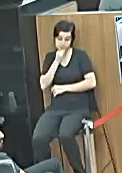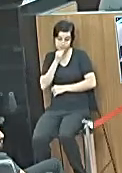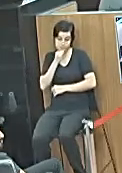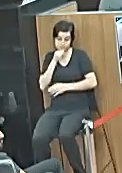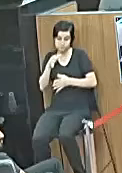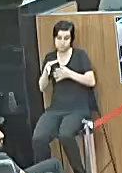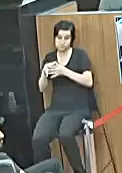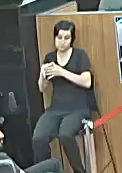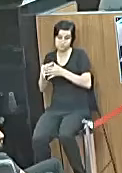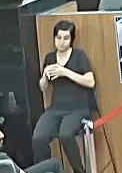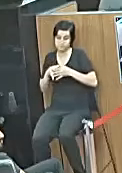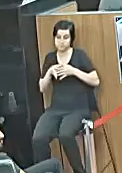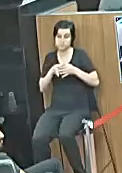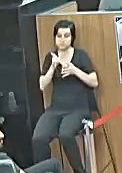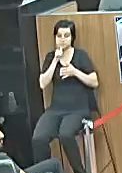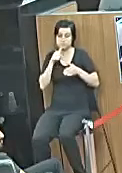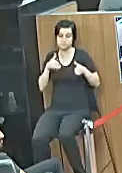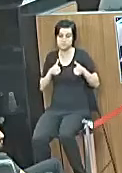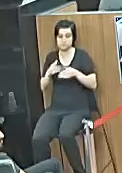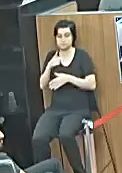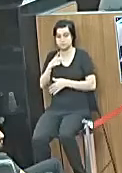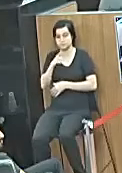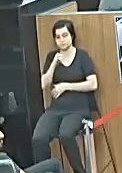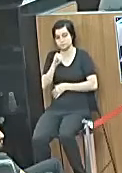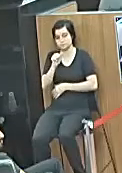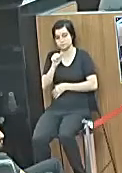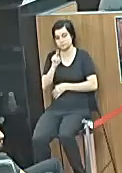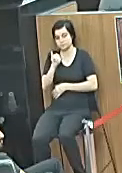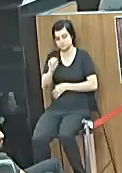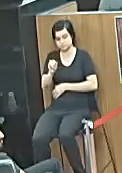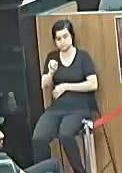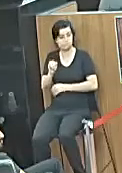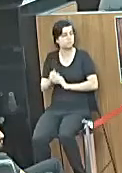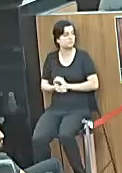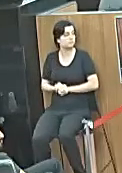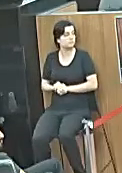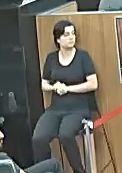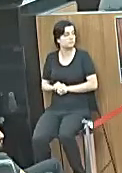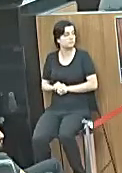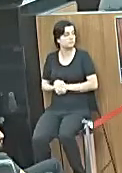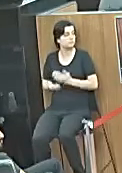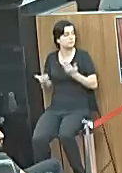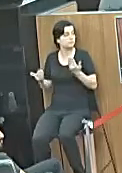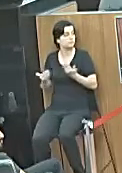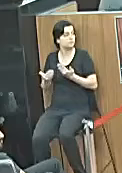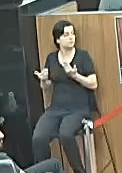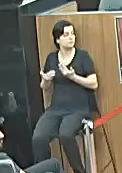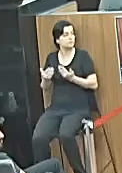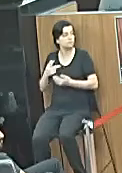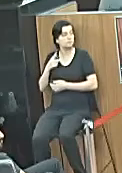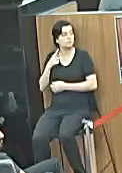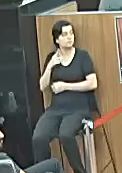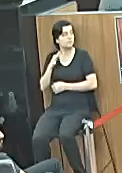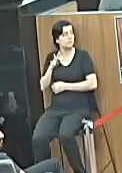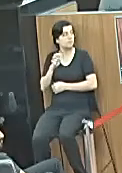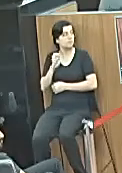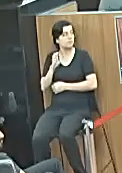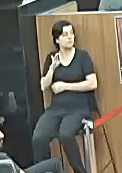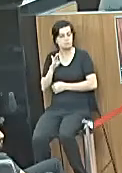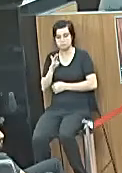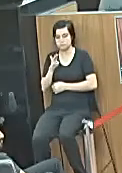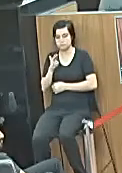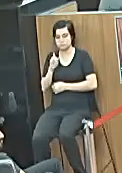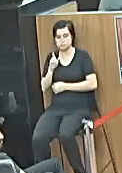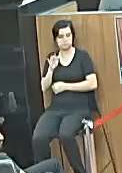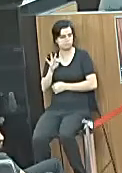comunidades banhadas pelo rio piauí passa a falar agora felipe magno barreiras de souza